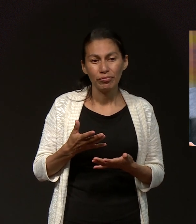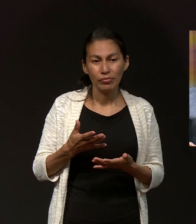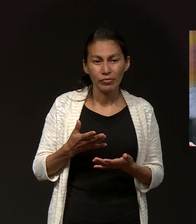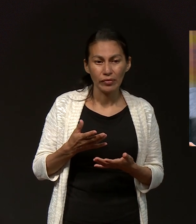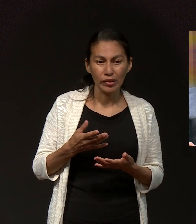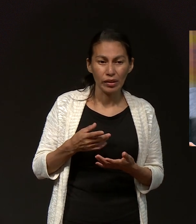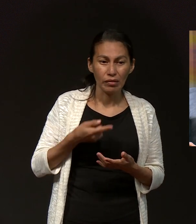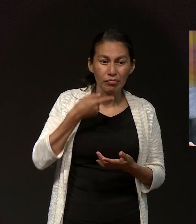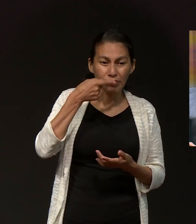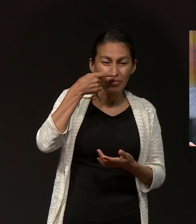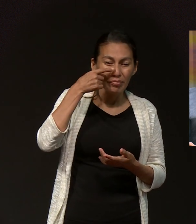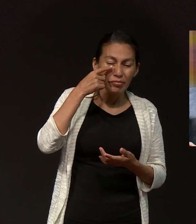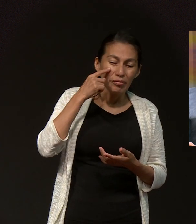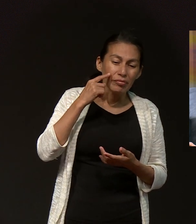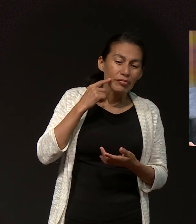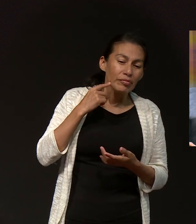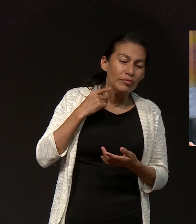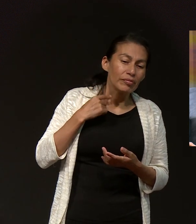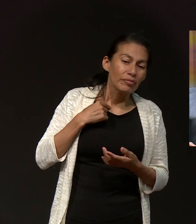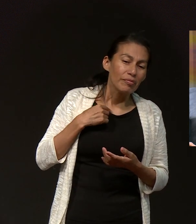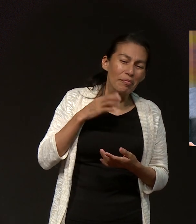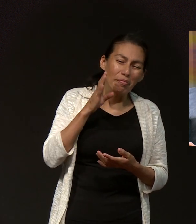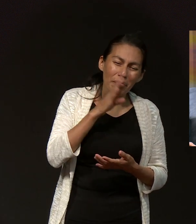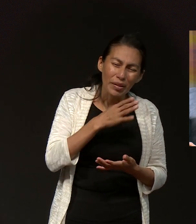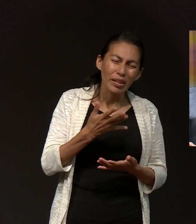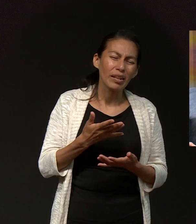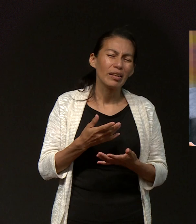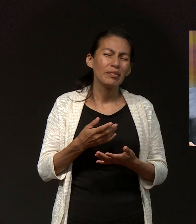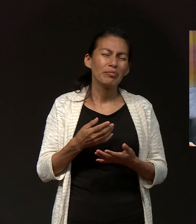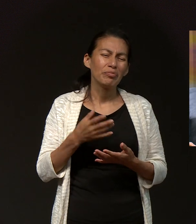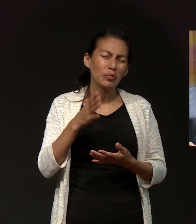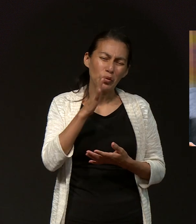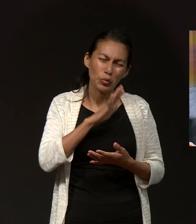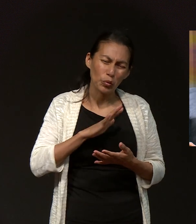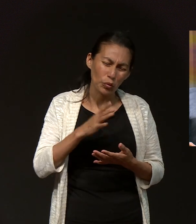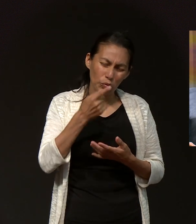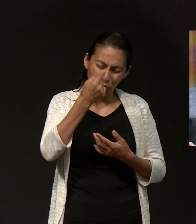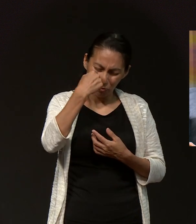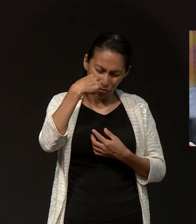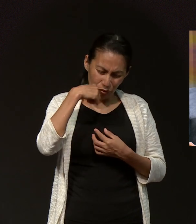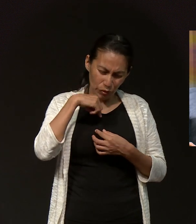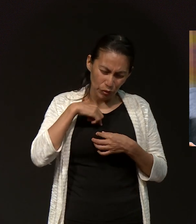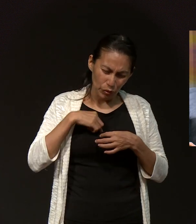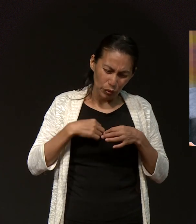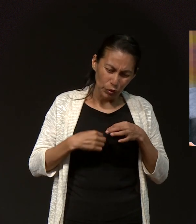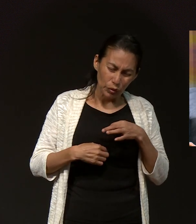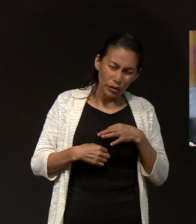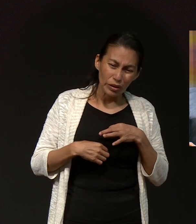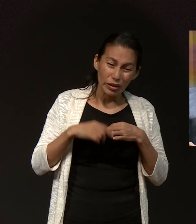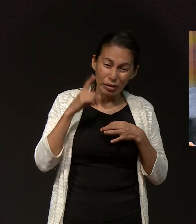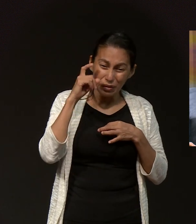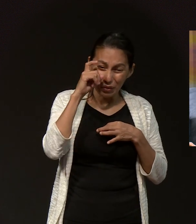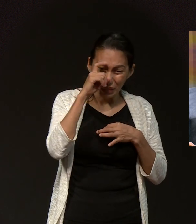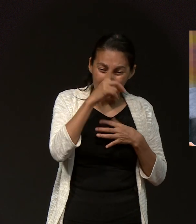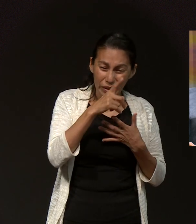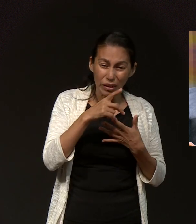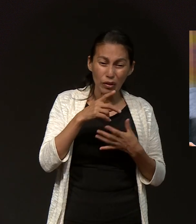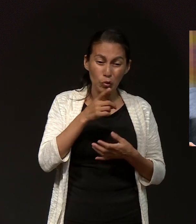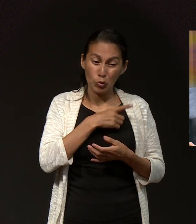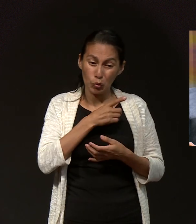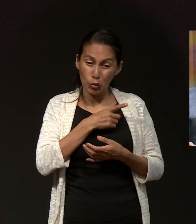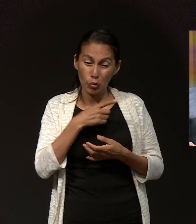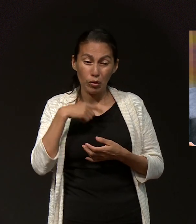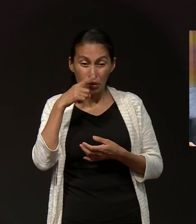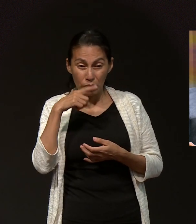sobrevienen, de daño en la tráquea, en el sistema respiratorio, o inclusive de dependencia del organismo de la respiración asistida,